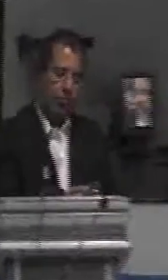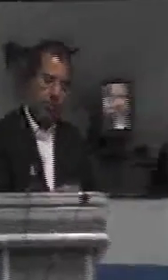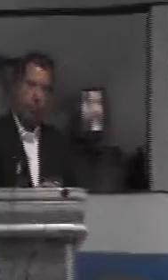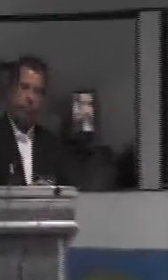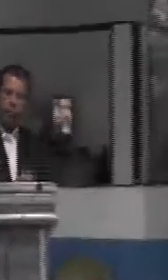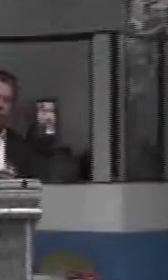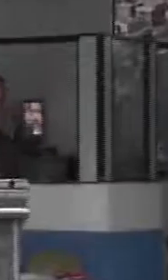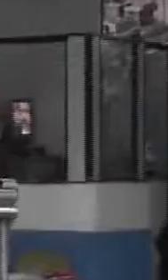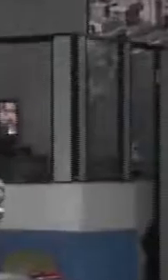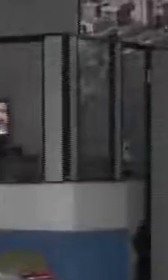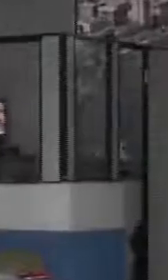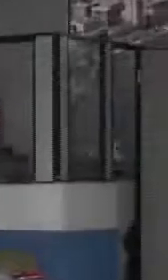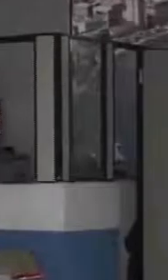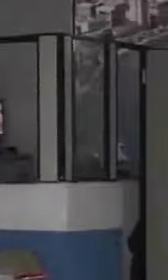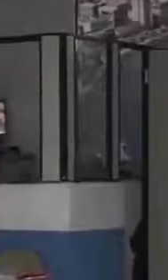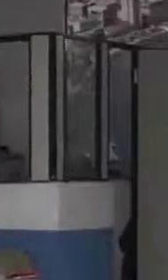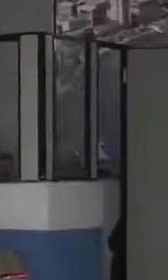Boa tarde. Boa tarde.